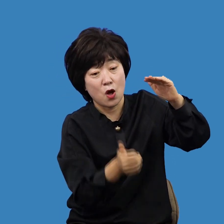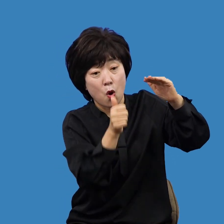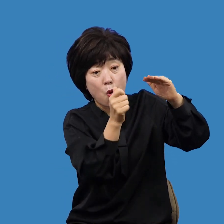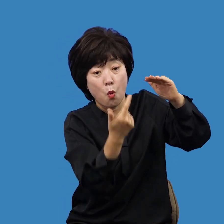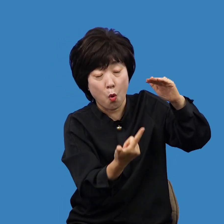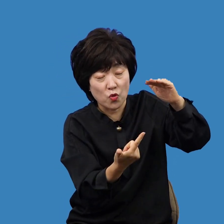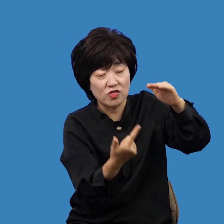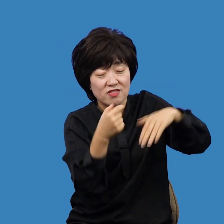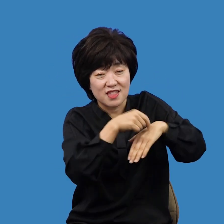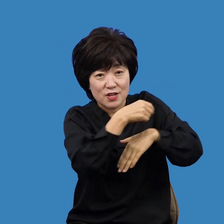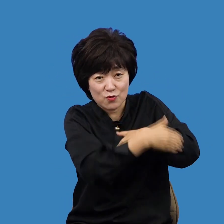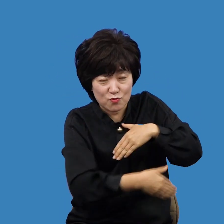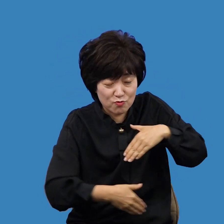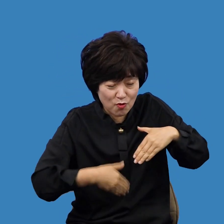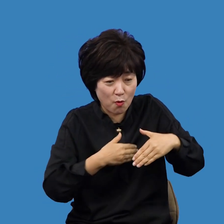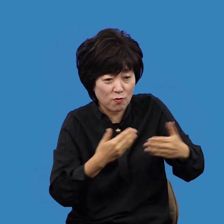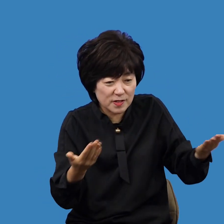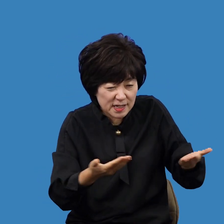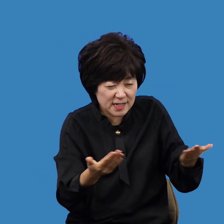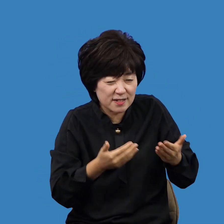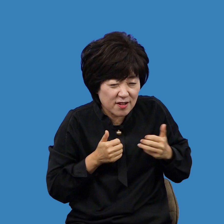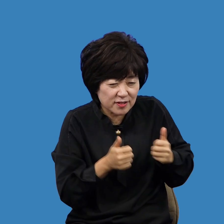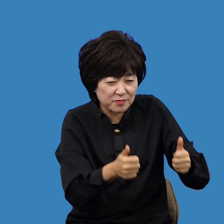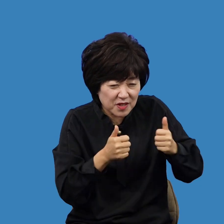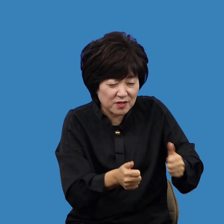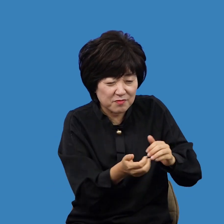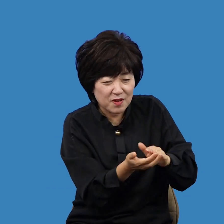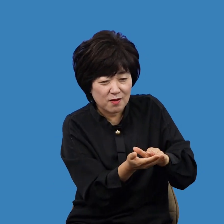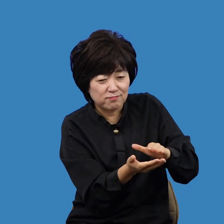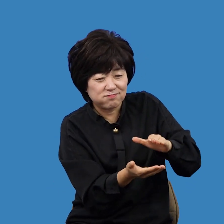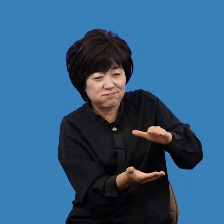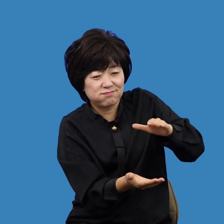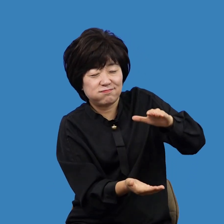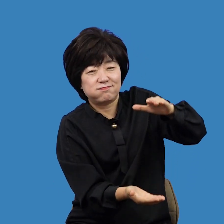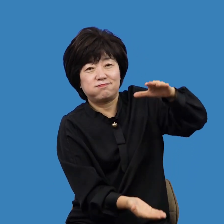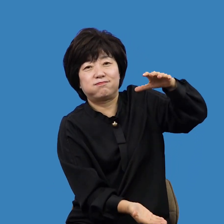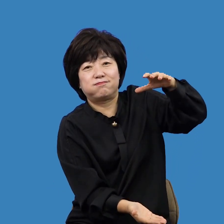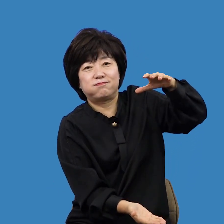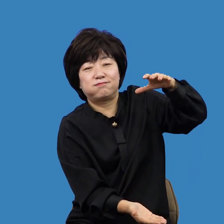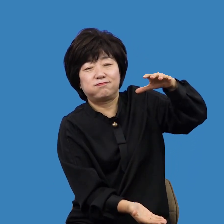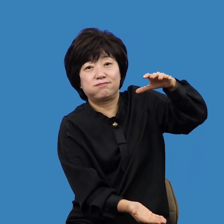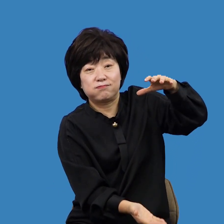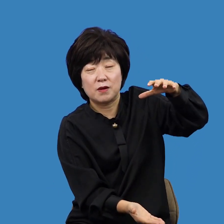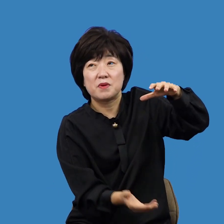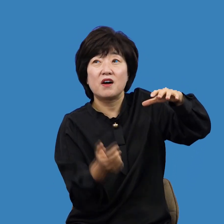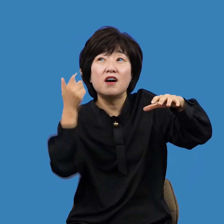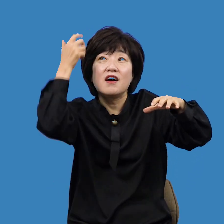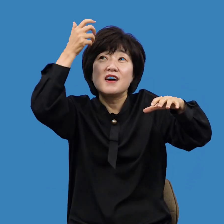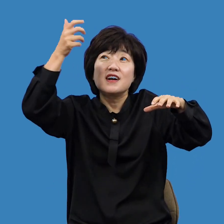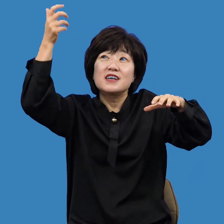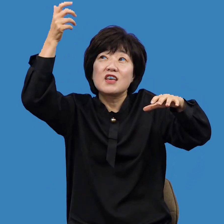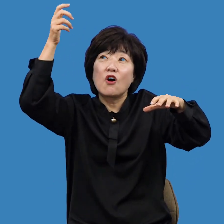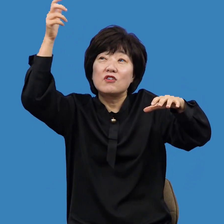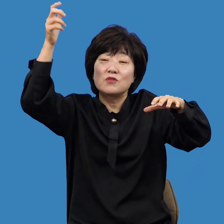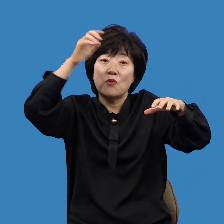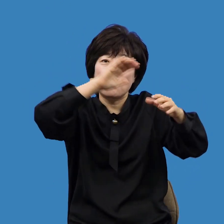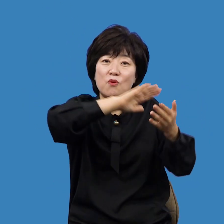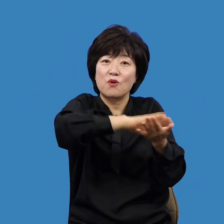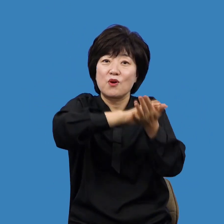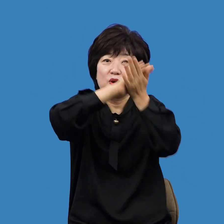해서 어느 정도 혼으로 이루어진 일들이 업적에 대해서 쌓이면 그것이 영의 일로 전환이 될까요?